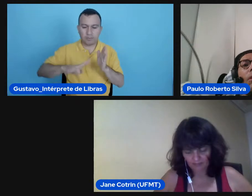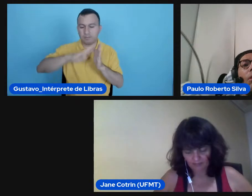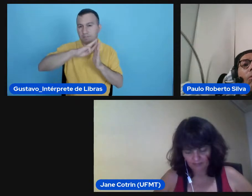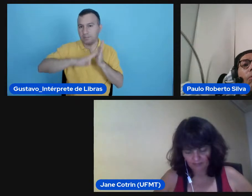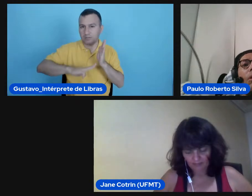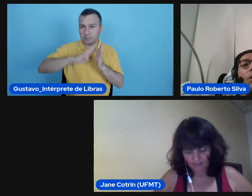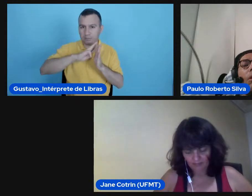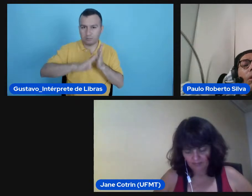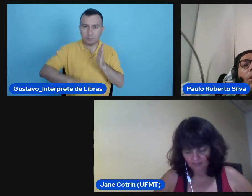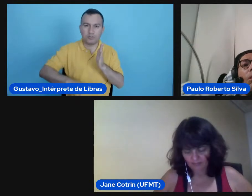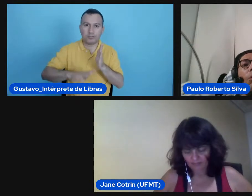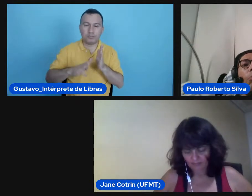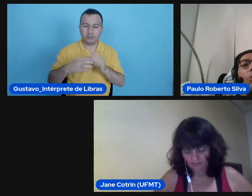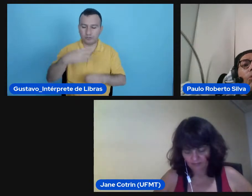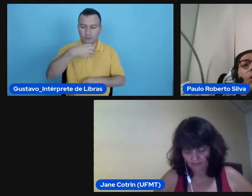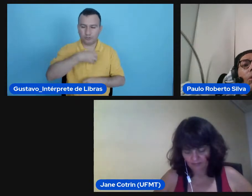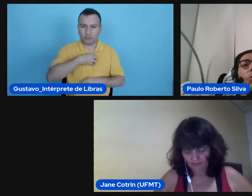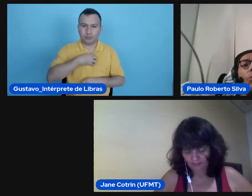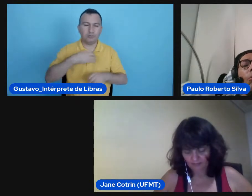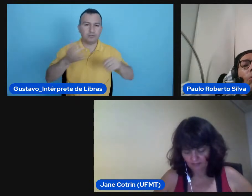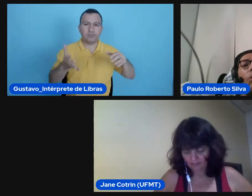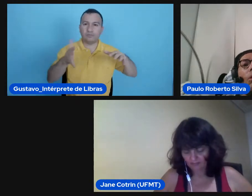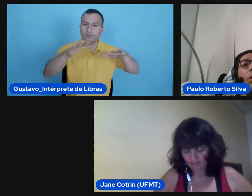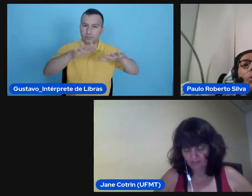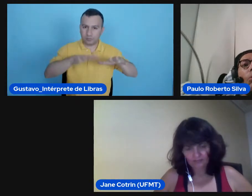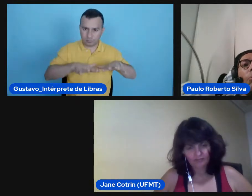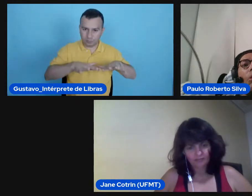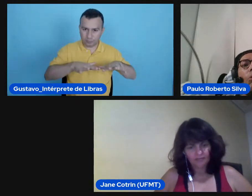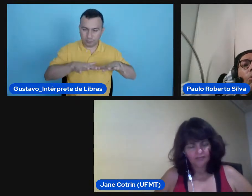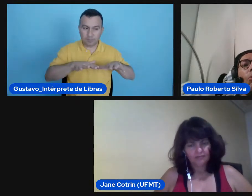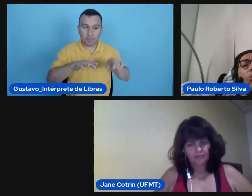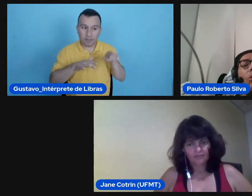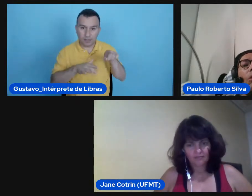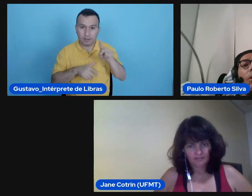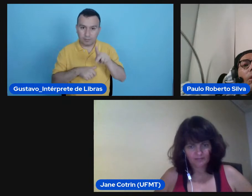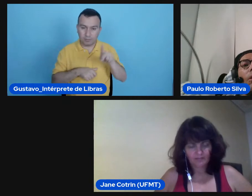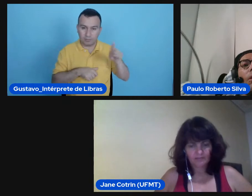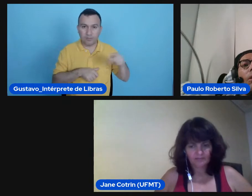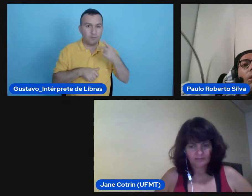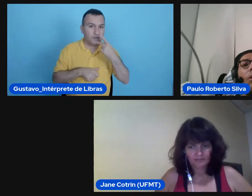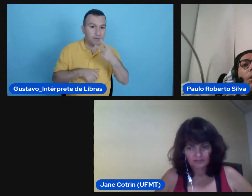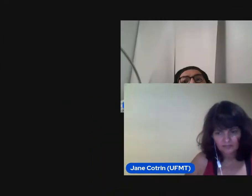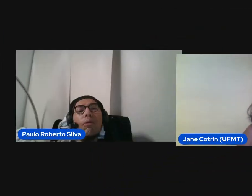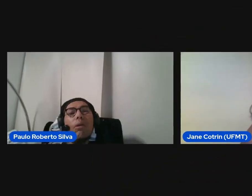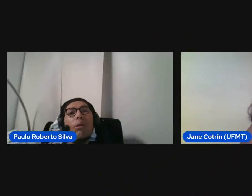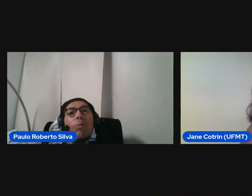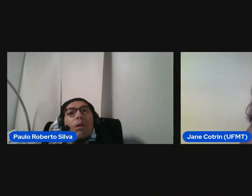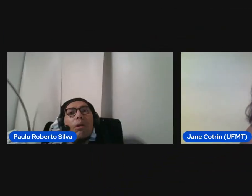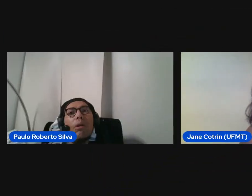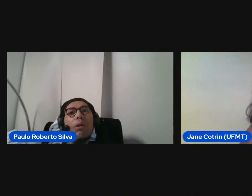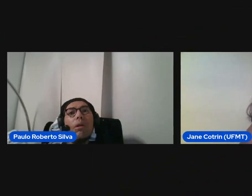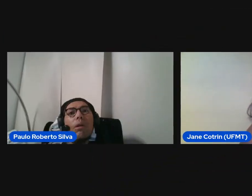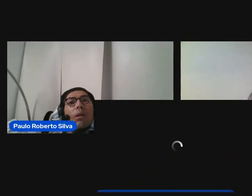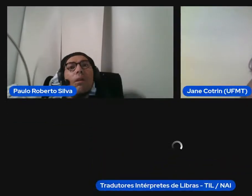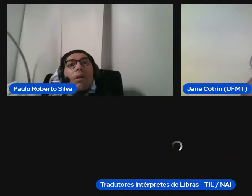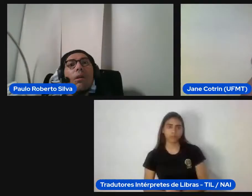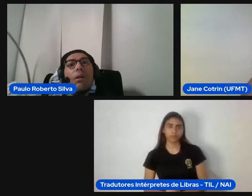profissionais fala, tem um projeto, é uma metodologia, enfim, para